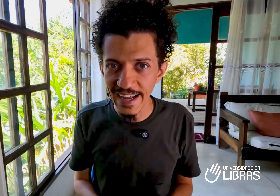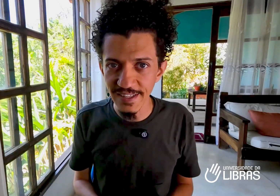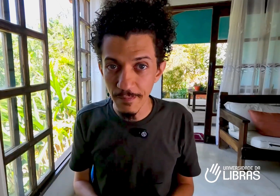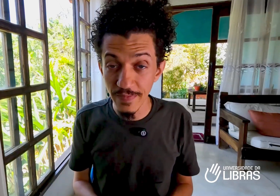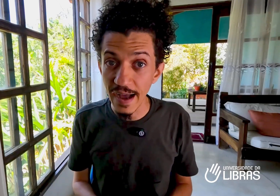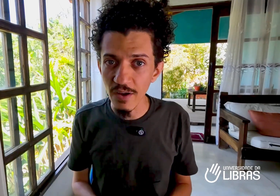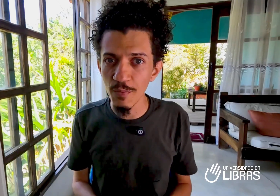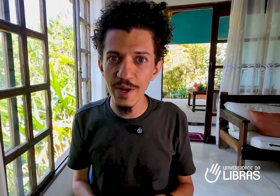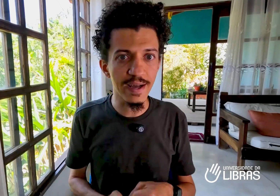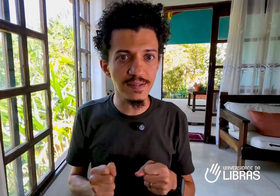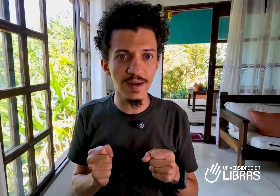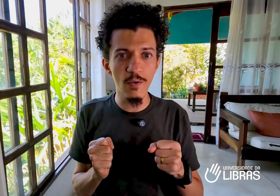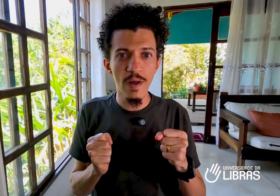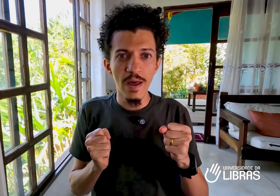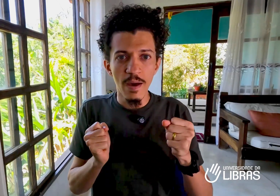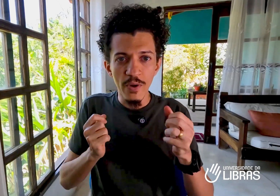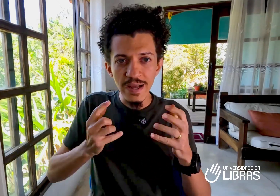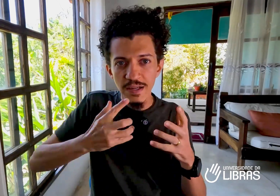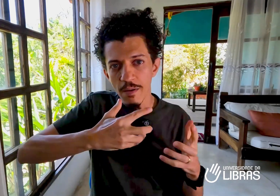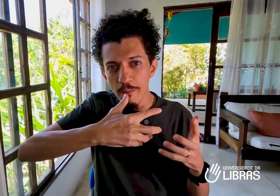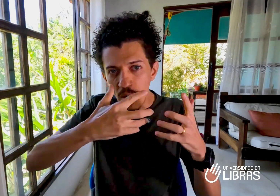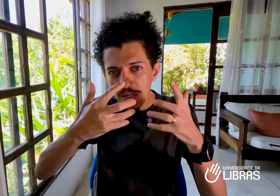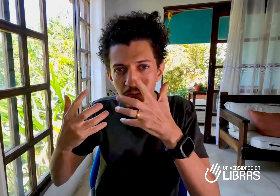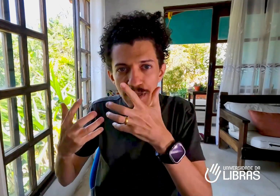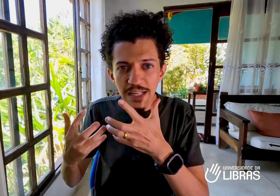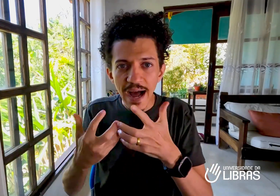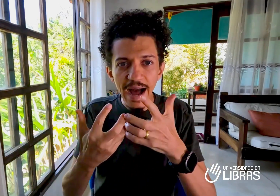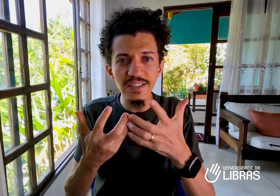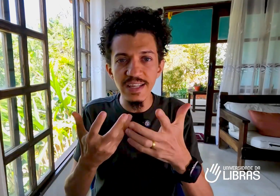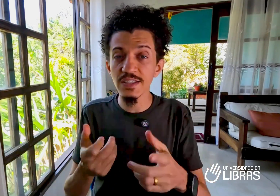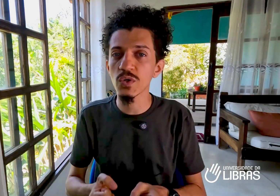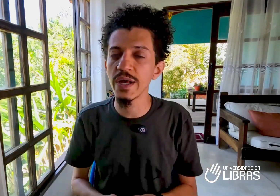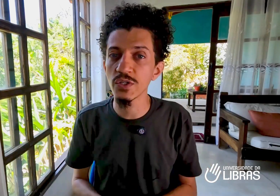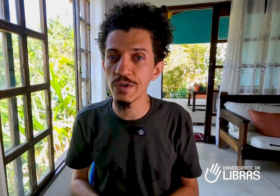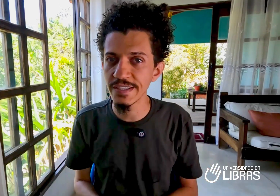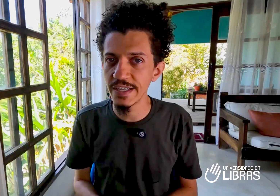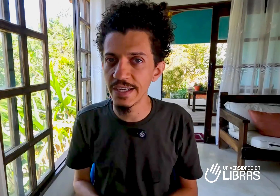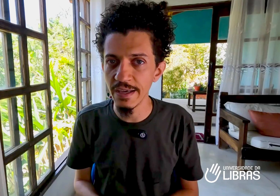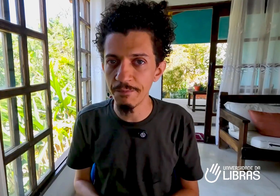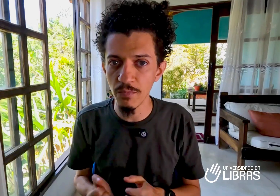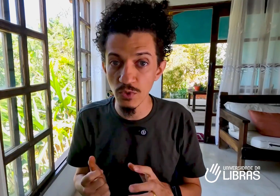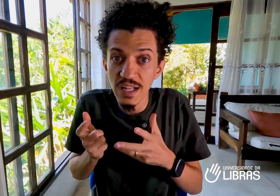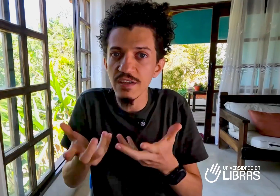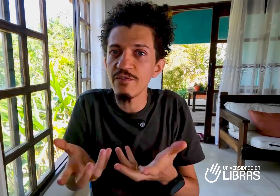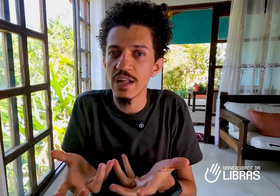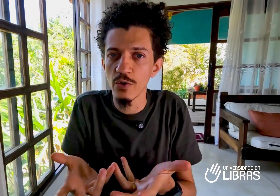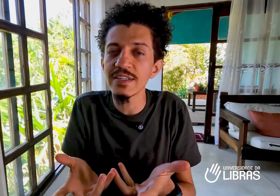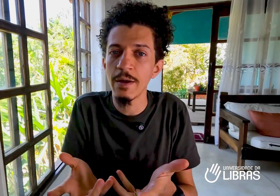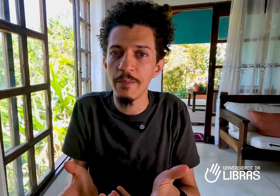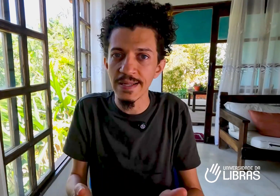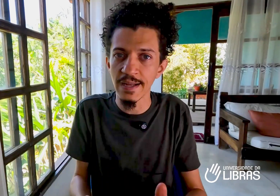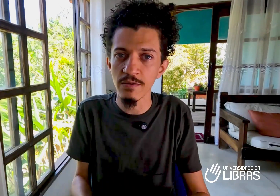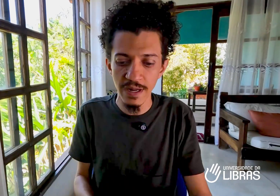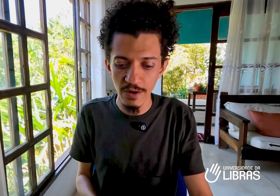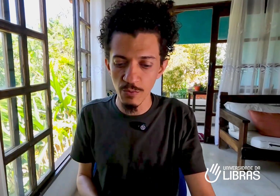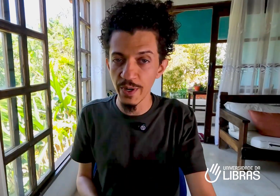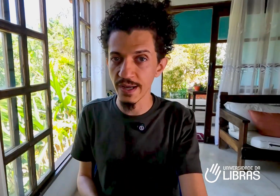possibilidade da comunicação, por essa possibilidade dessas conexões que os classificadores representam na comunicação